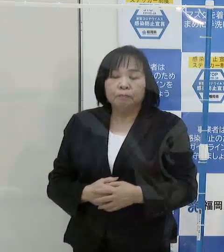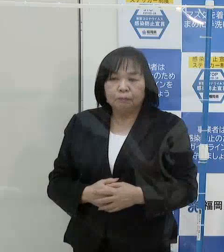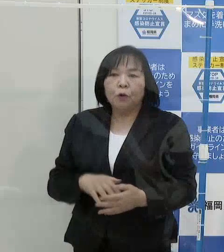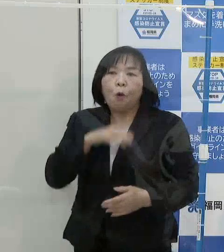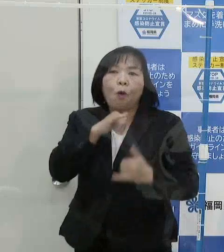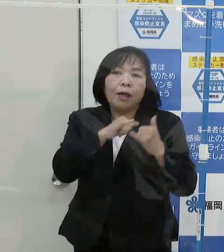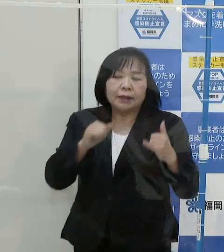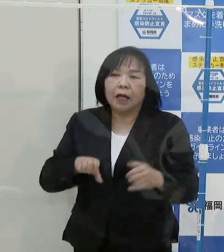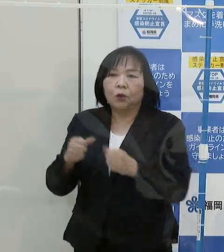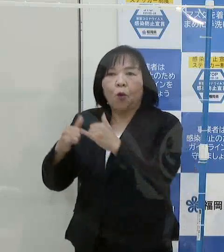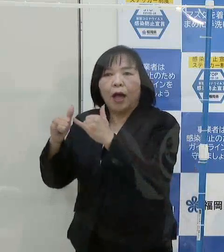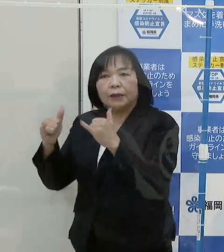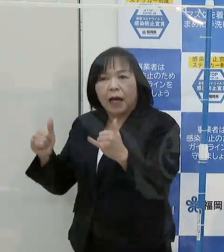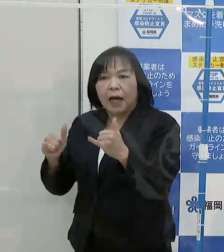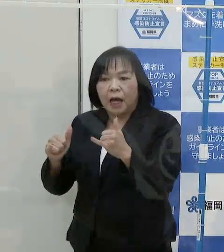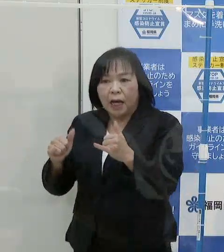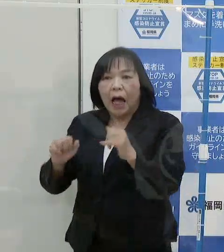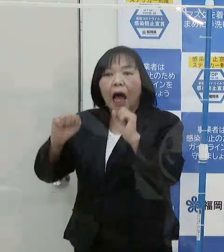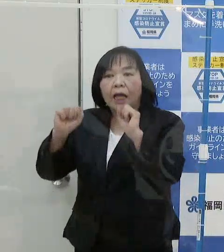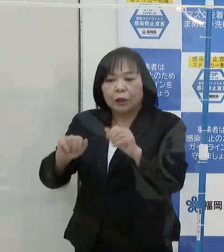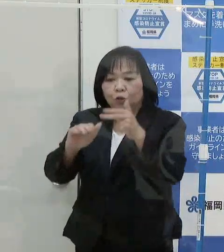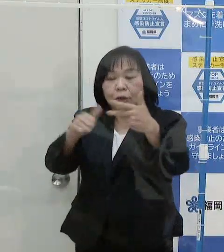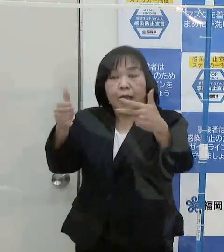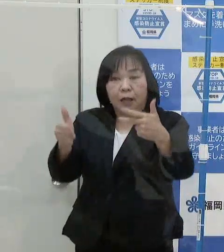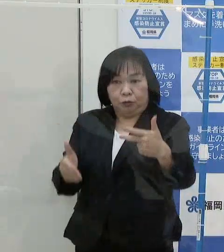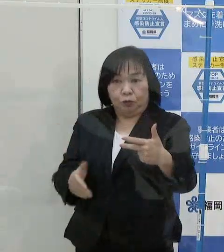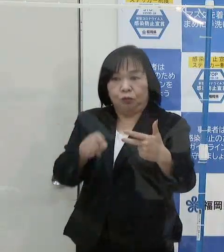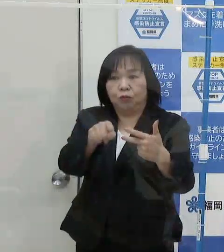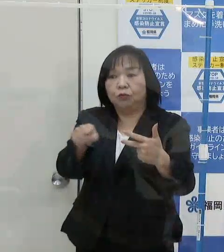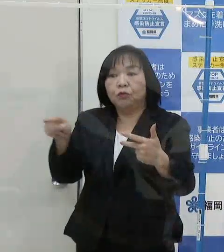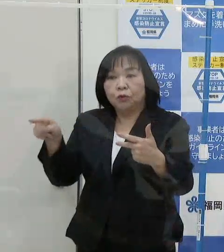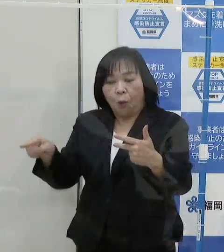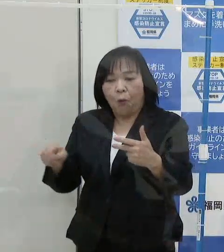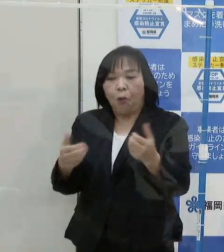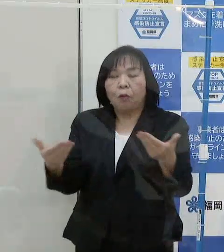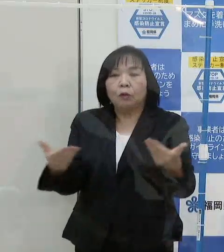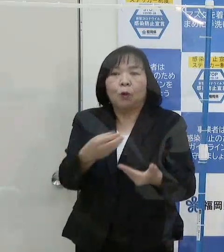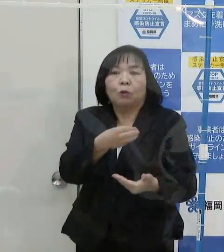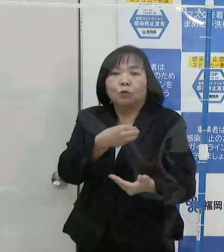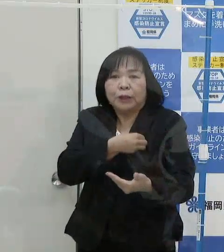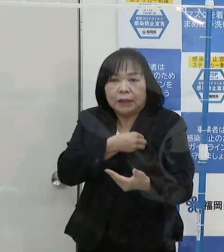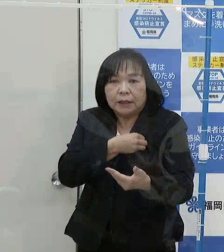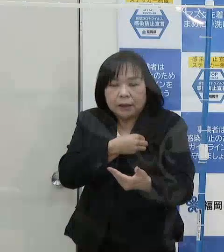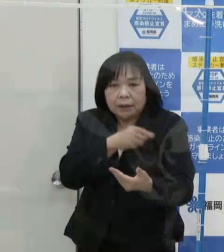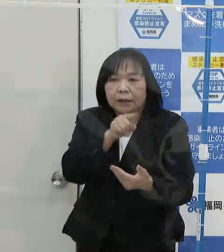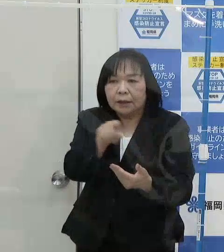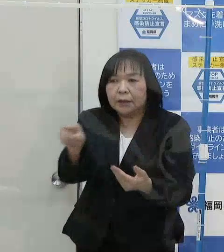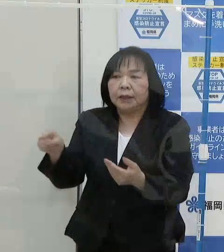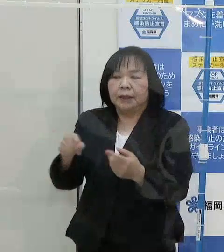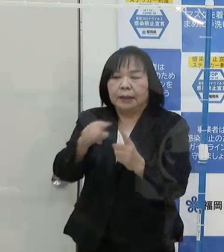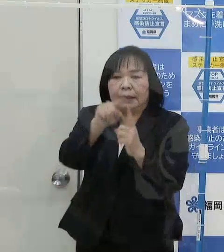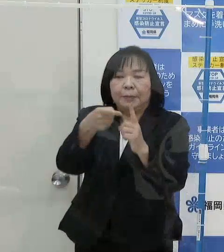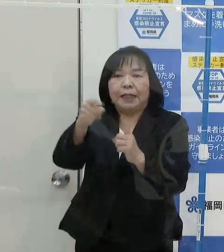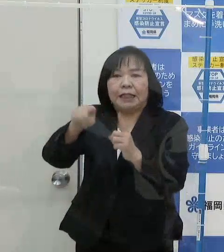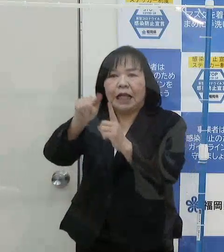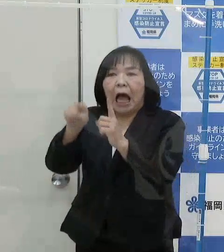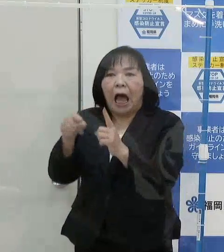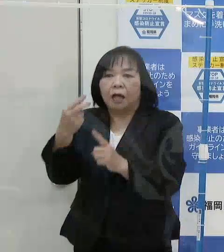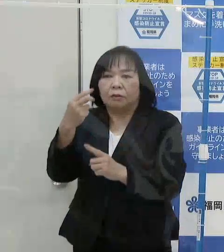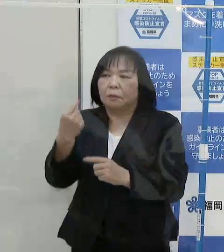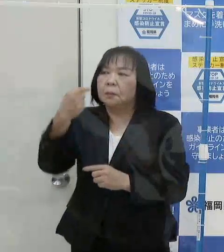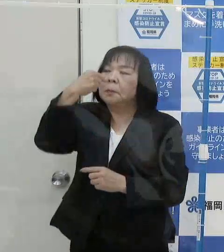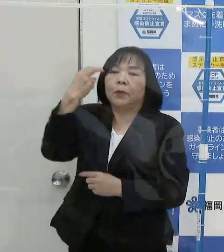高齢者や障害者の入所されている施設、これの職員の皆様の PCR 検査、これについては